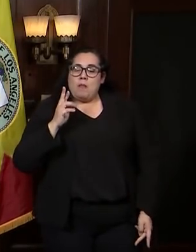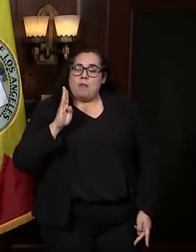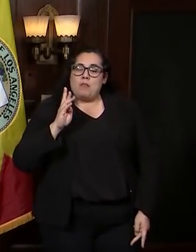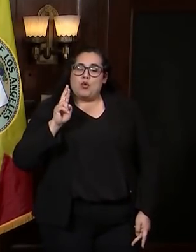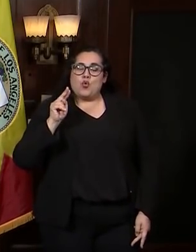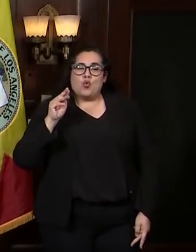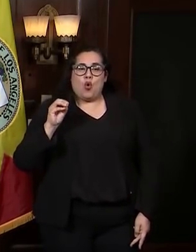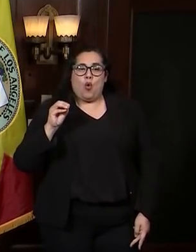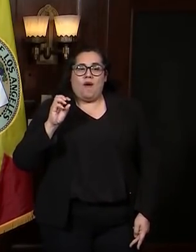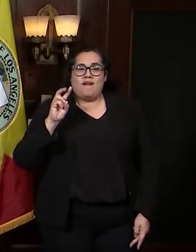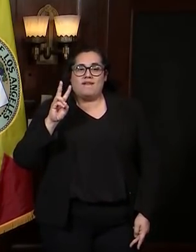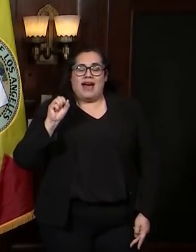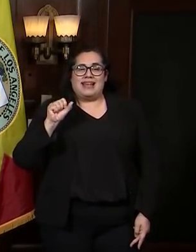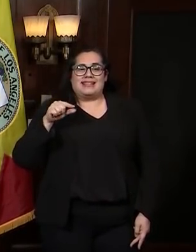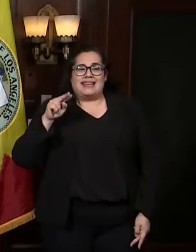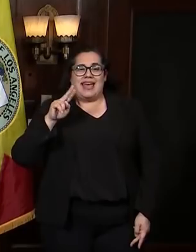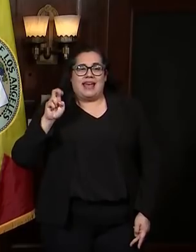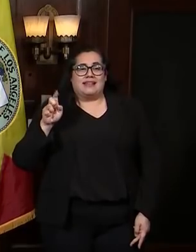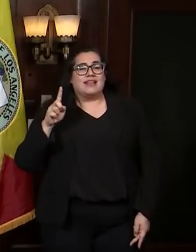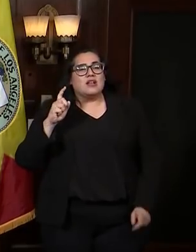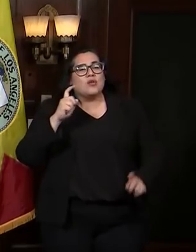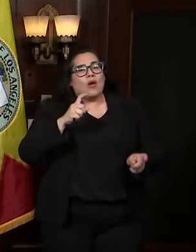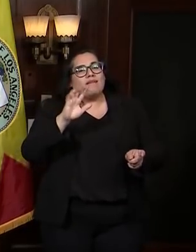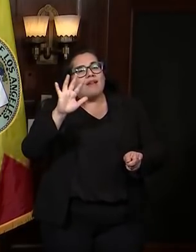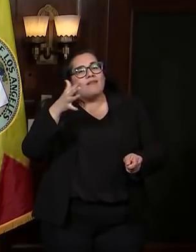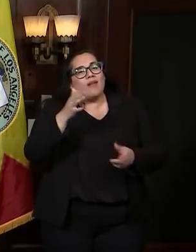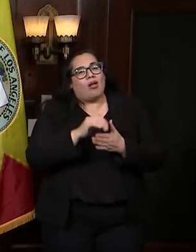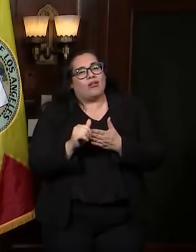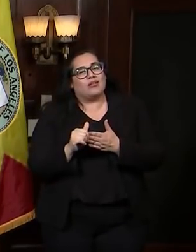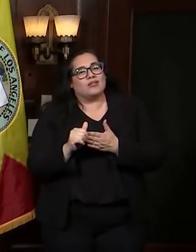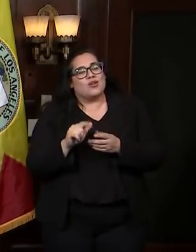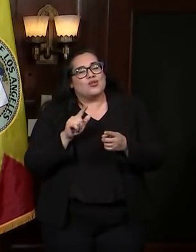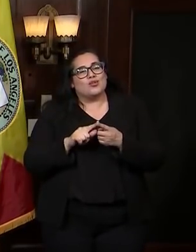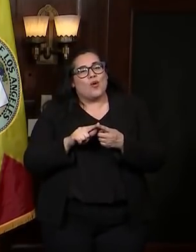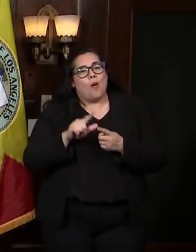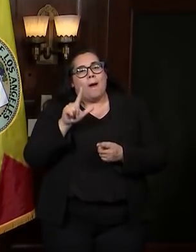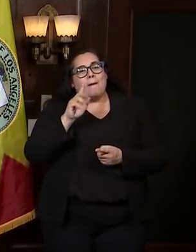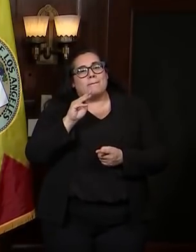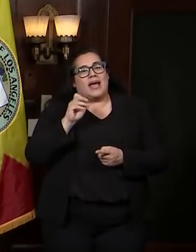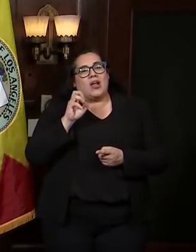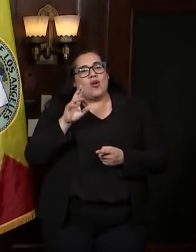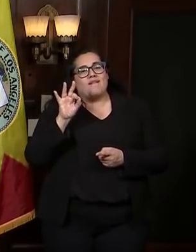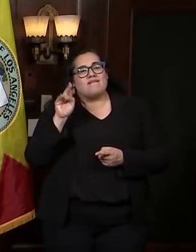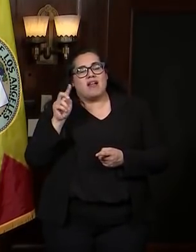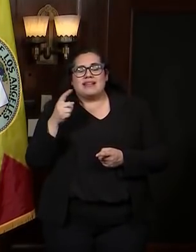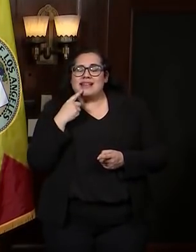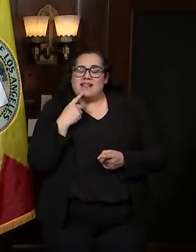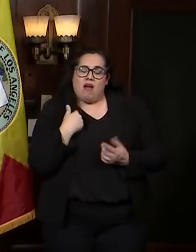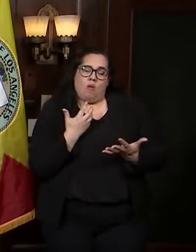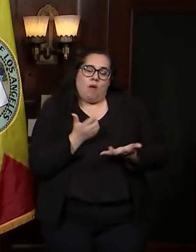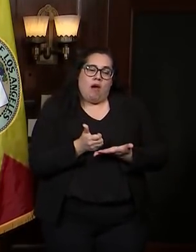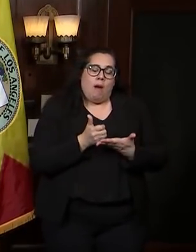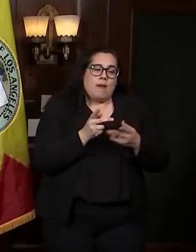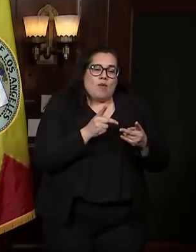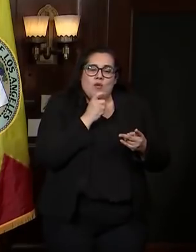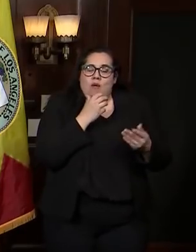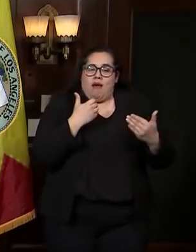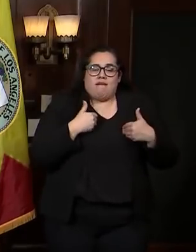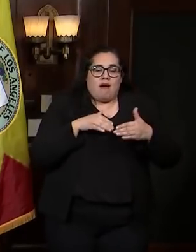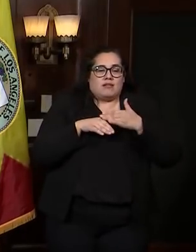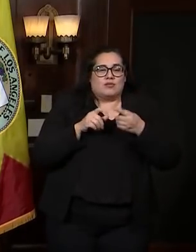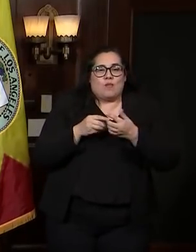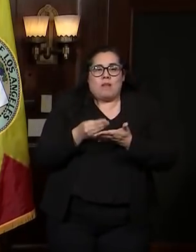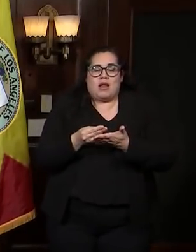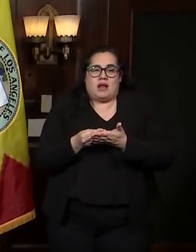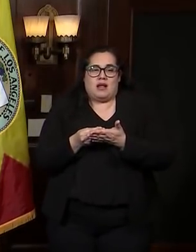donó $5 al Mayor's Fund y escribió: quería ayudar a personas quienes no tienen acceso a